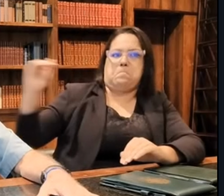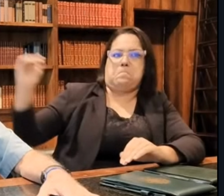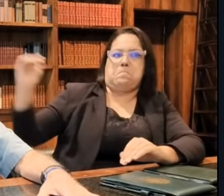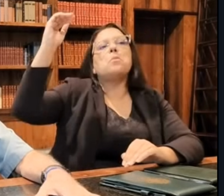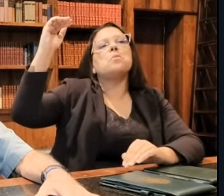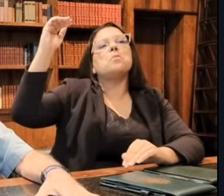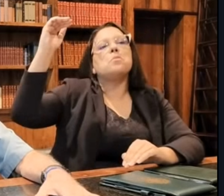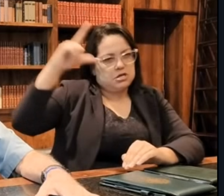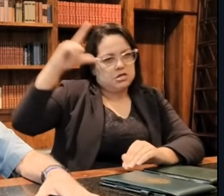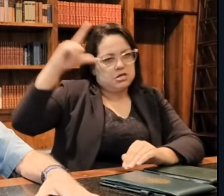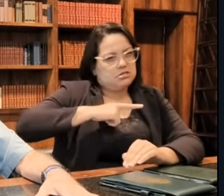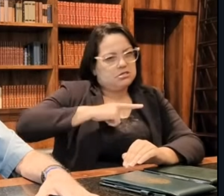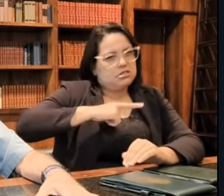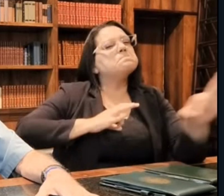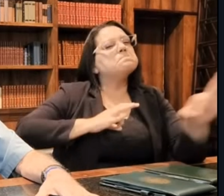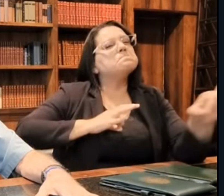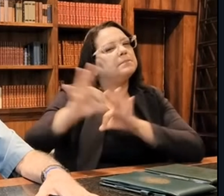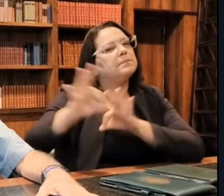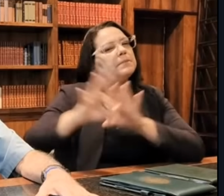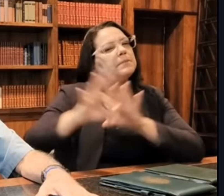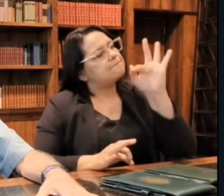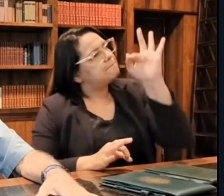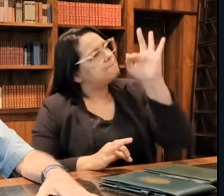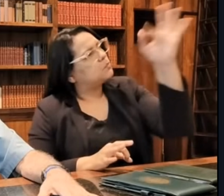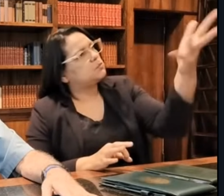Temos um grande futuro pela frente.